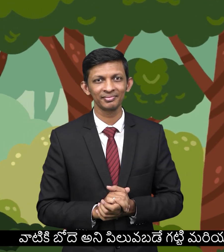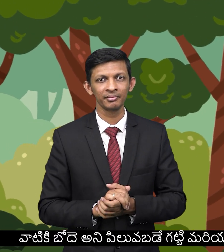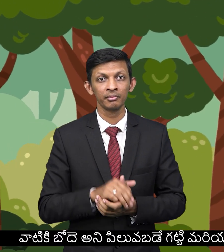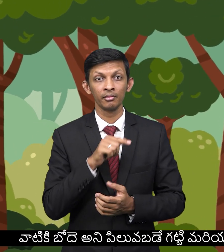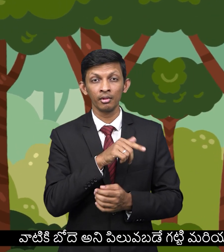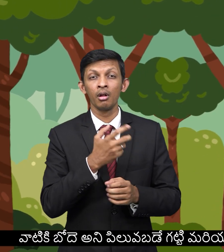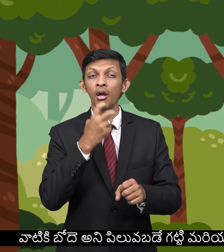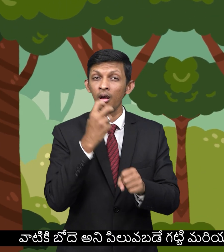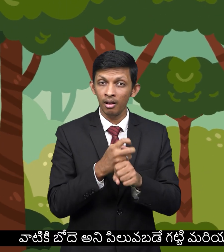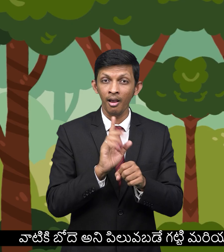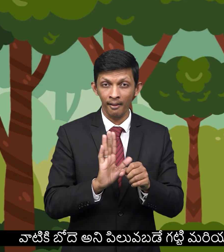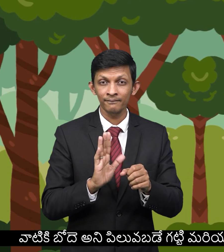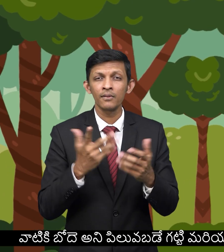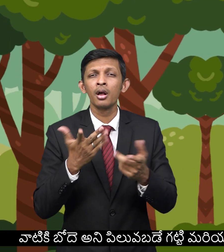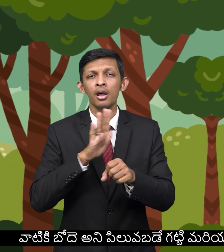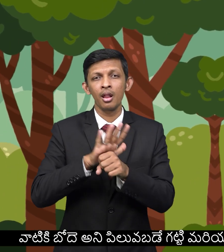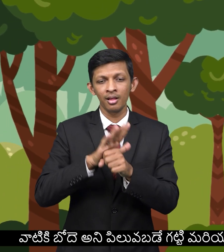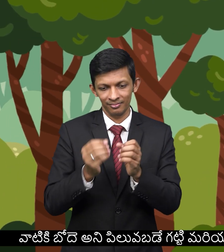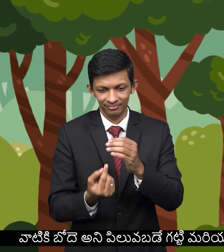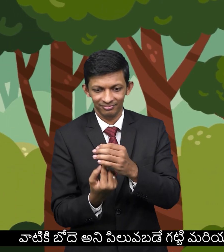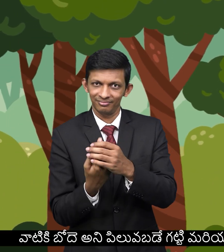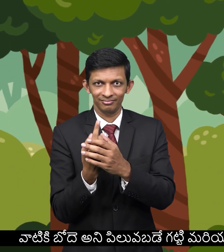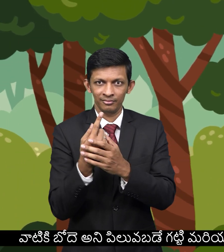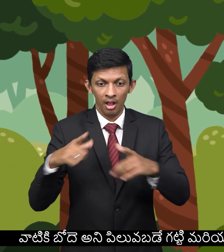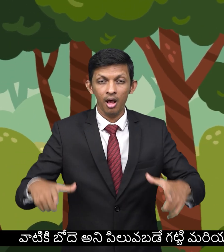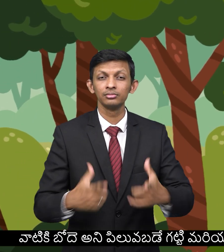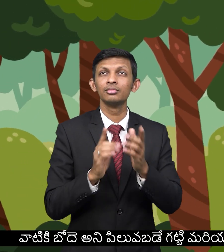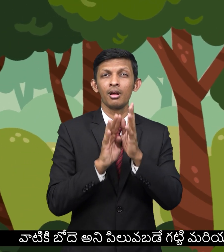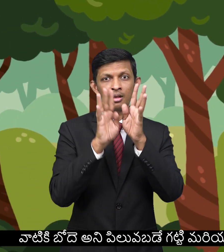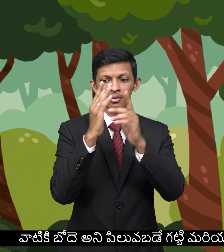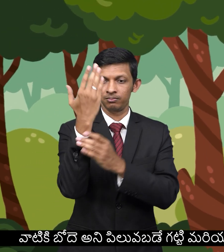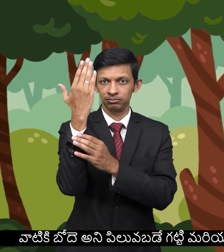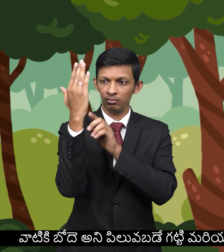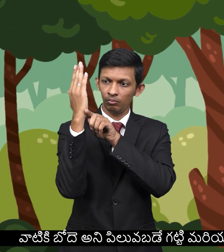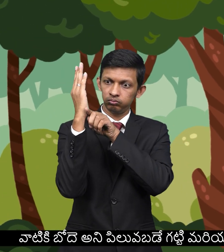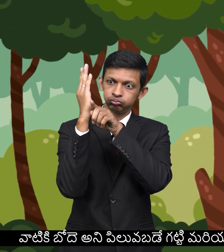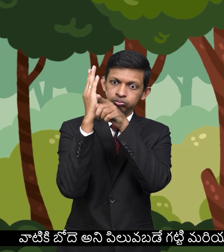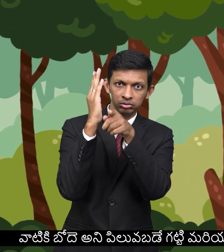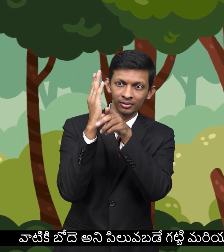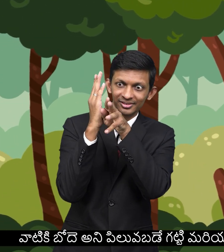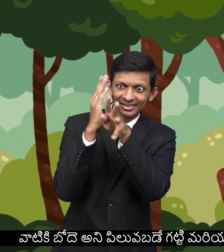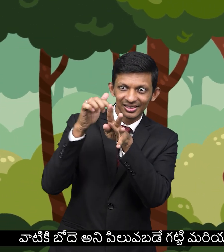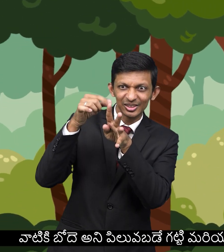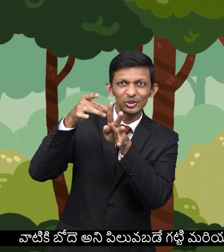వాటికి బోదె అని పిలువబడే గట్టి మరియు మందపాటి కల్ప కాండాలు ఉంటాయి.